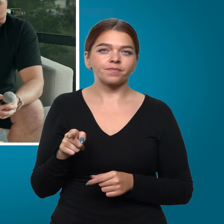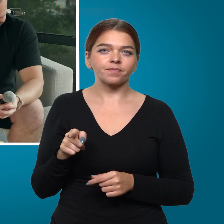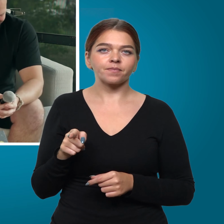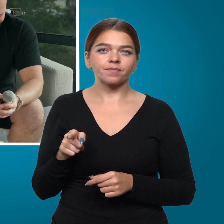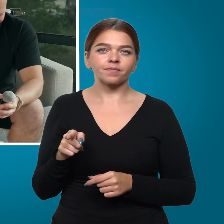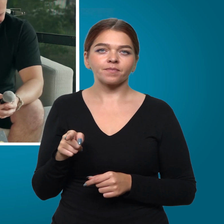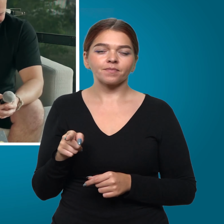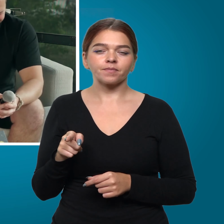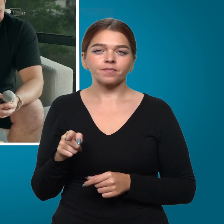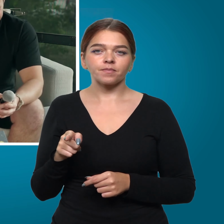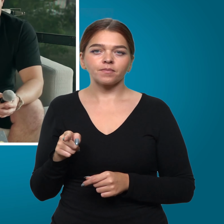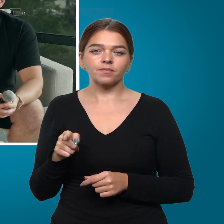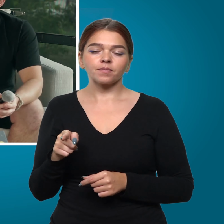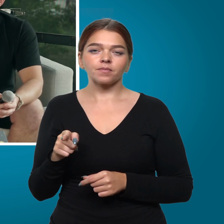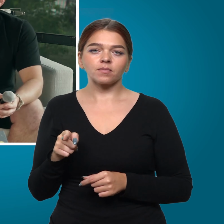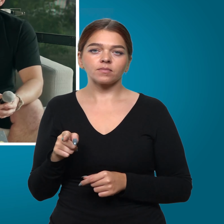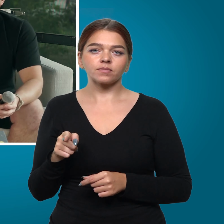Tai,